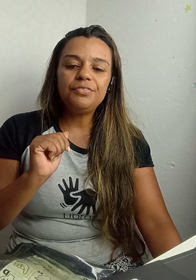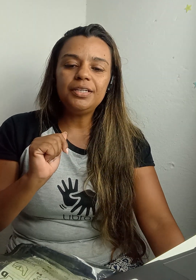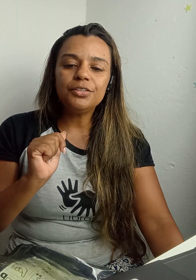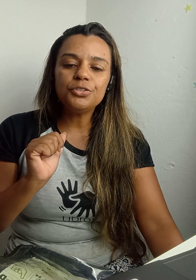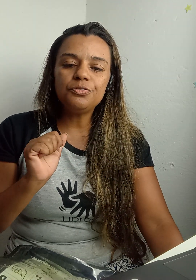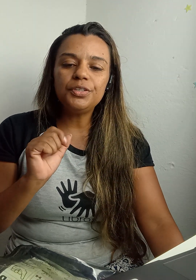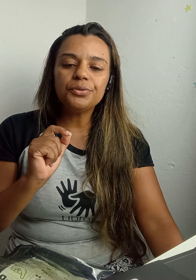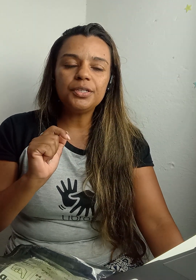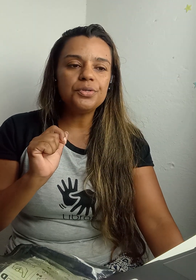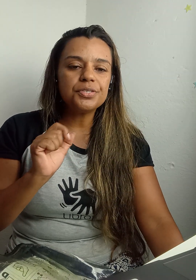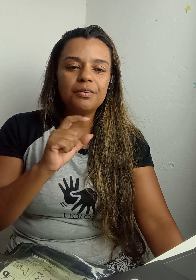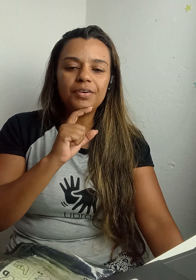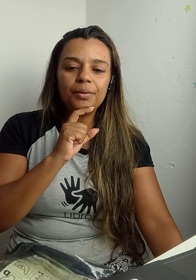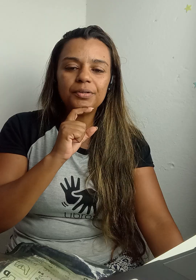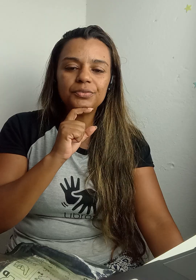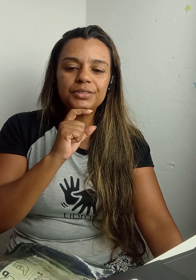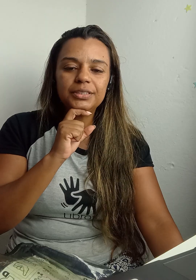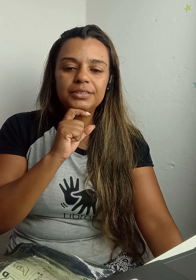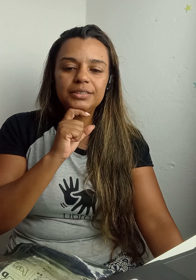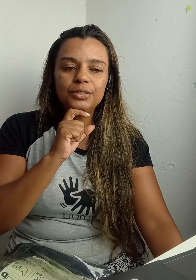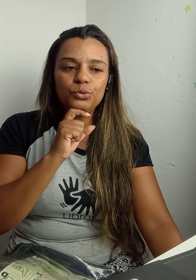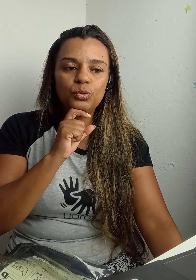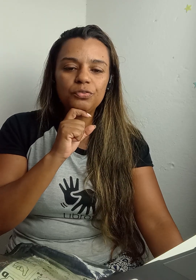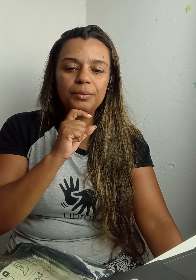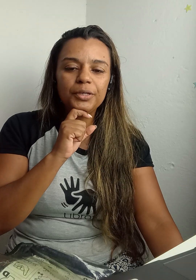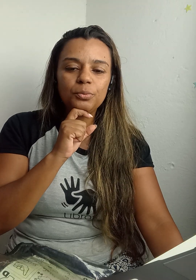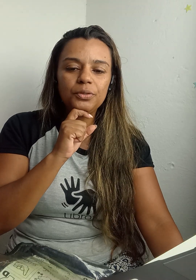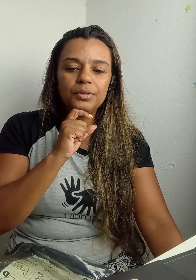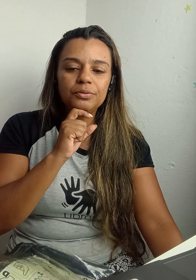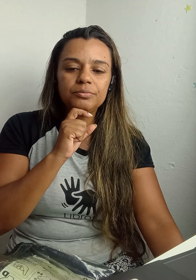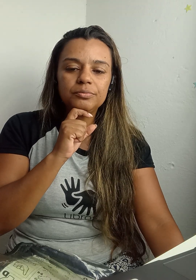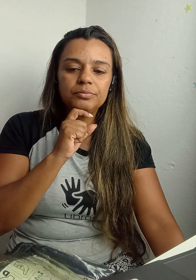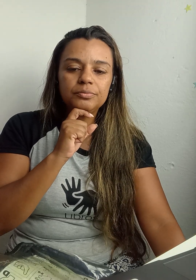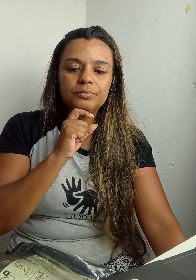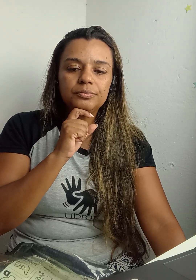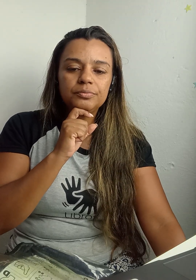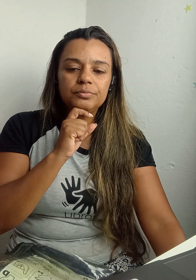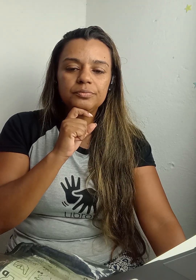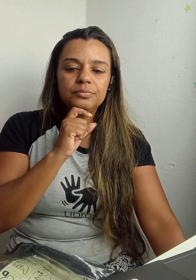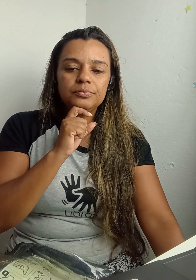Maravilha. Deixa eu ver outra coisa que eu ia falar para vocês dentro do alfabeto manual.